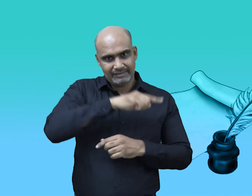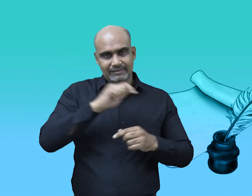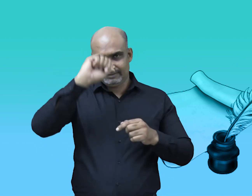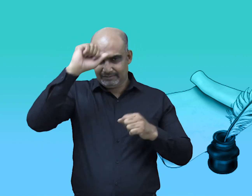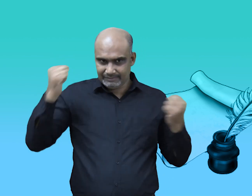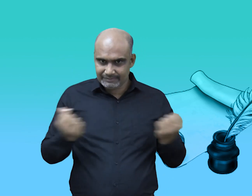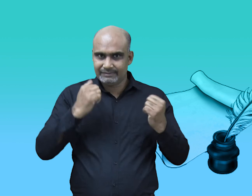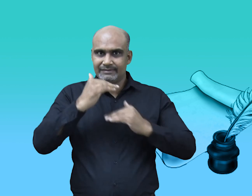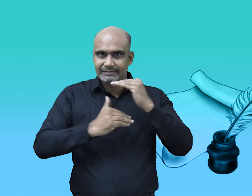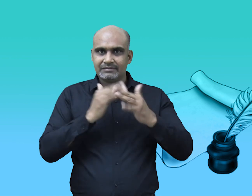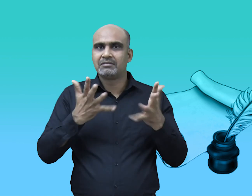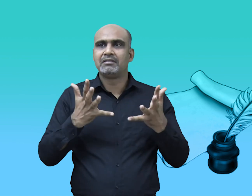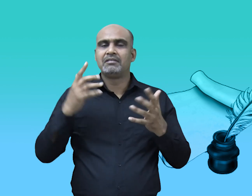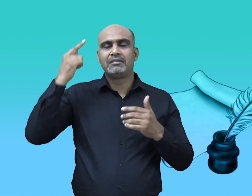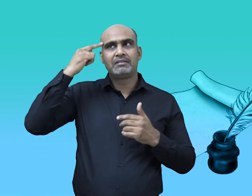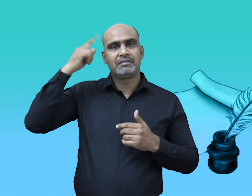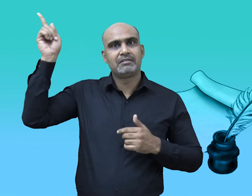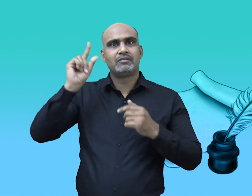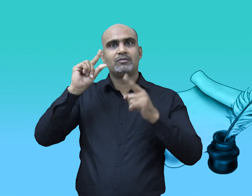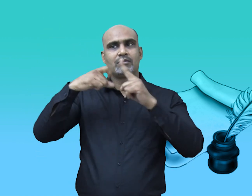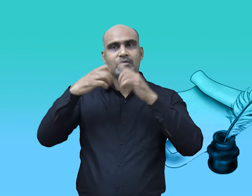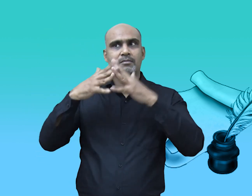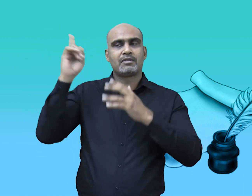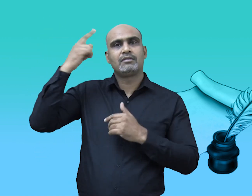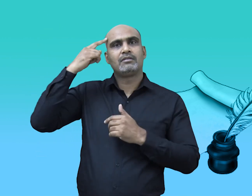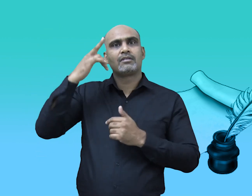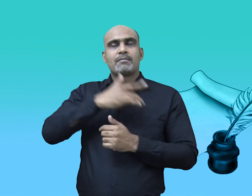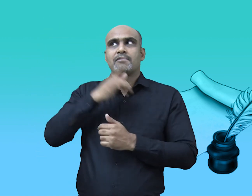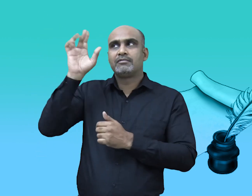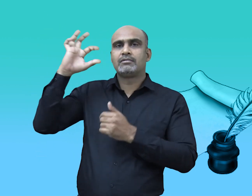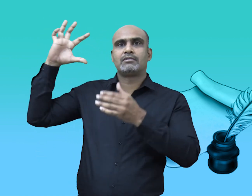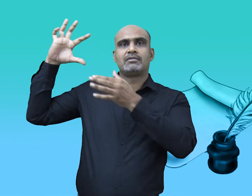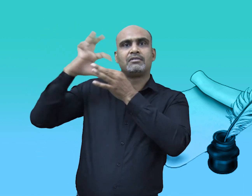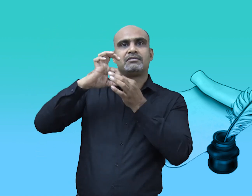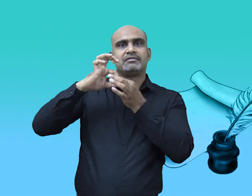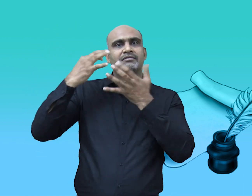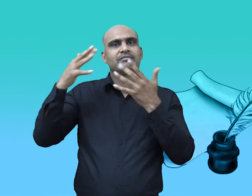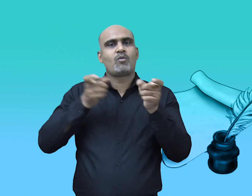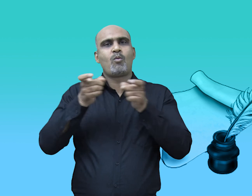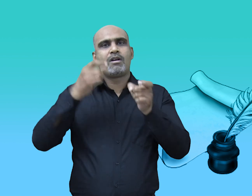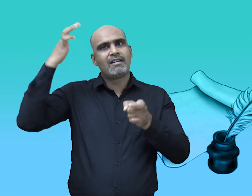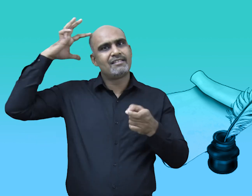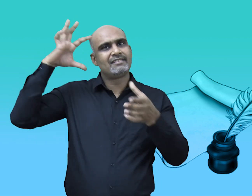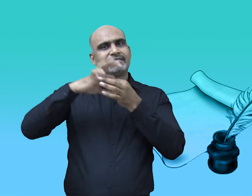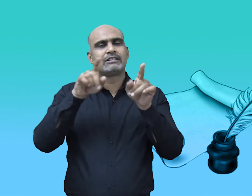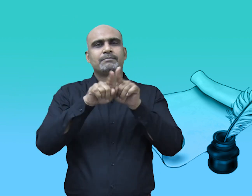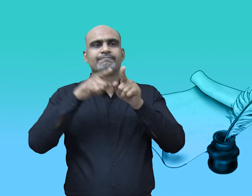हैं कि किस प्रकार विकसित देश जब विकासशील देशों पर कब्जा करते हैं तो वे उसे स्थायी बनाने